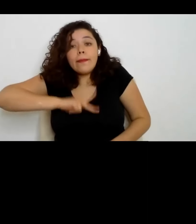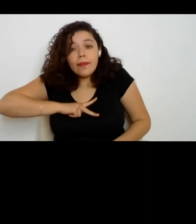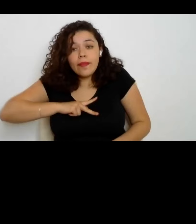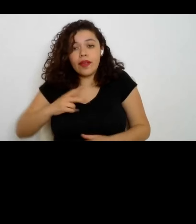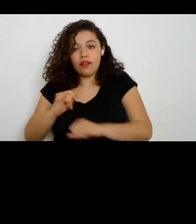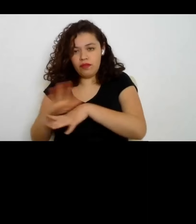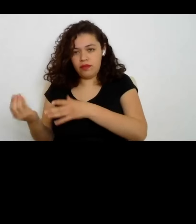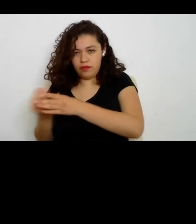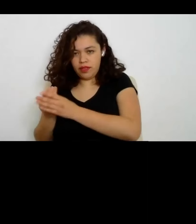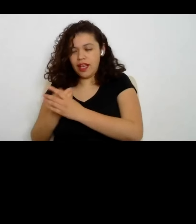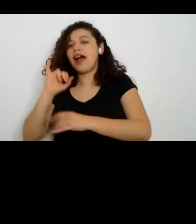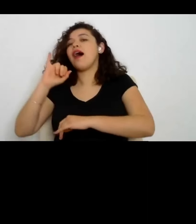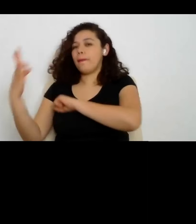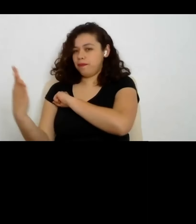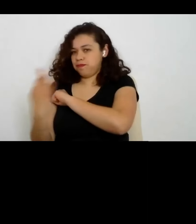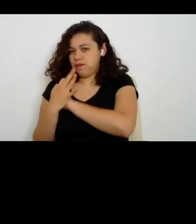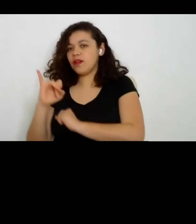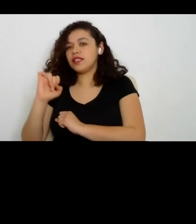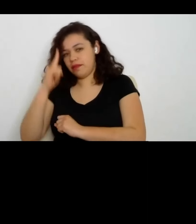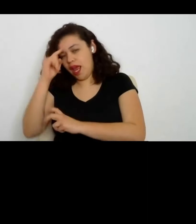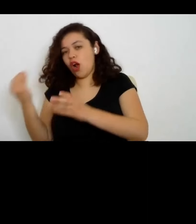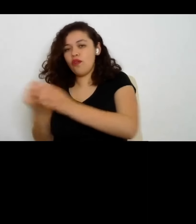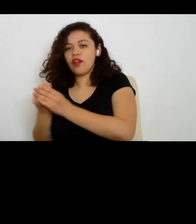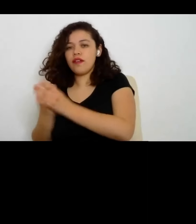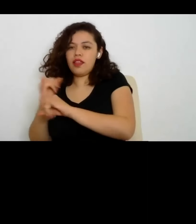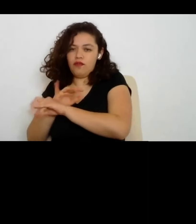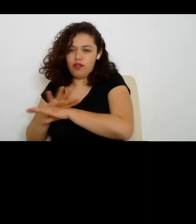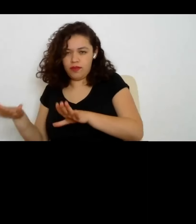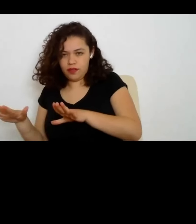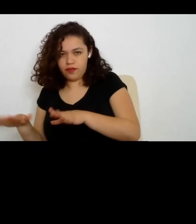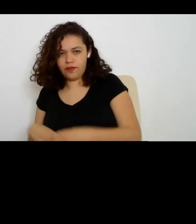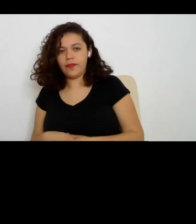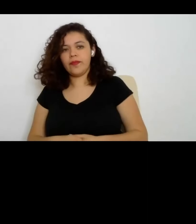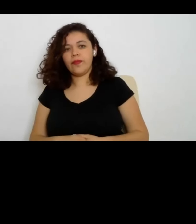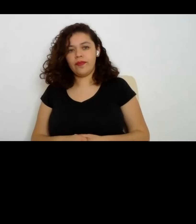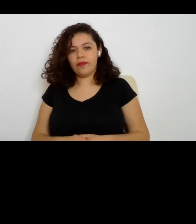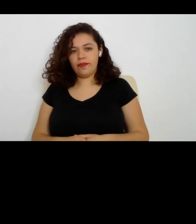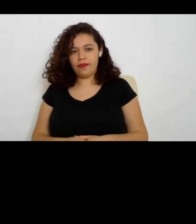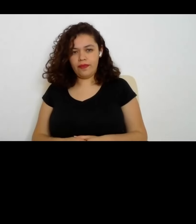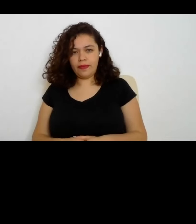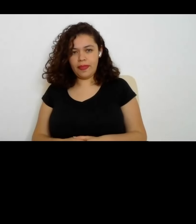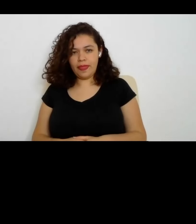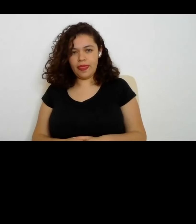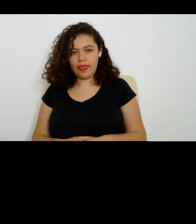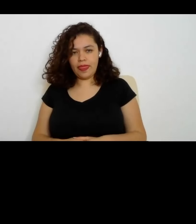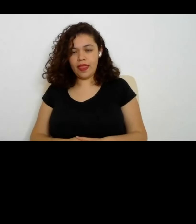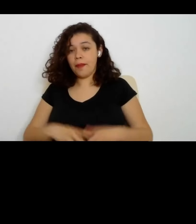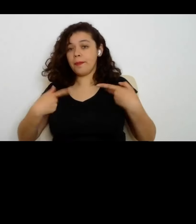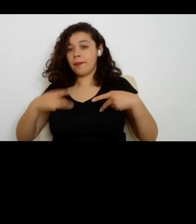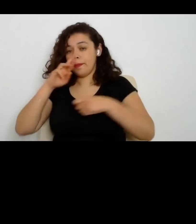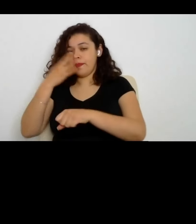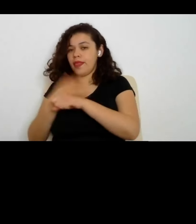sí están protegidos por este tema de confidencialidad de la información. Entonces, y el responsable deberá mantener